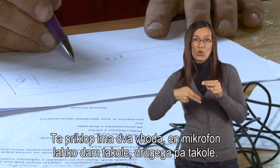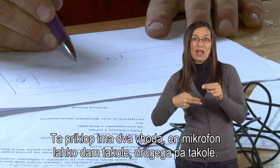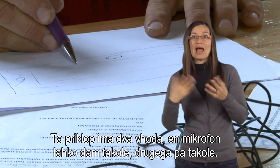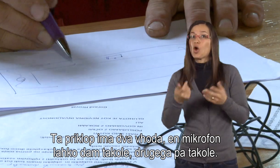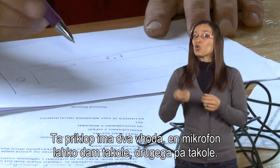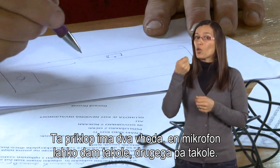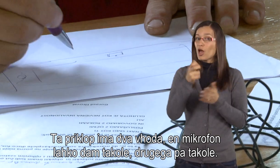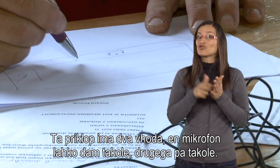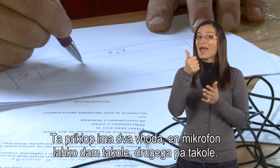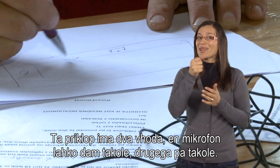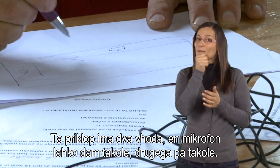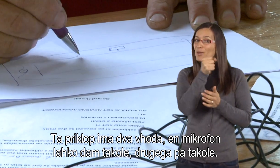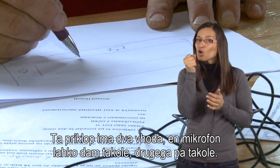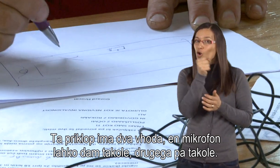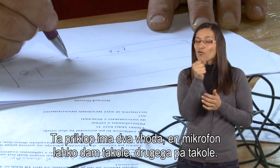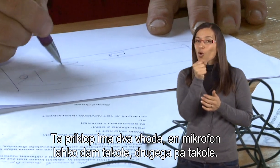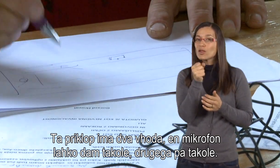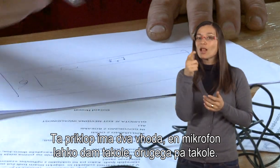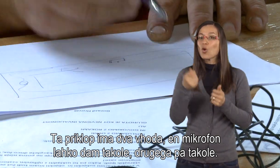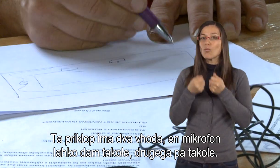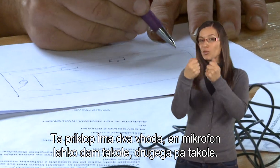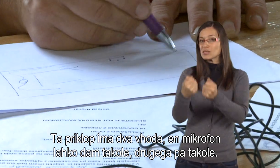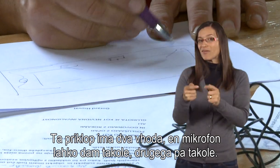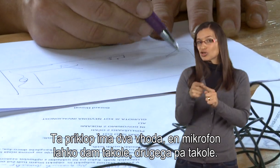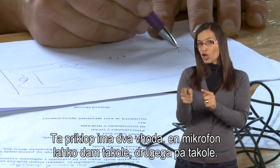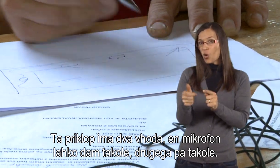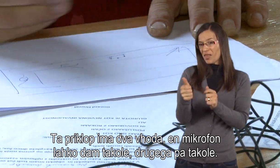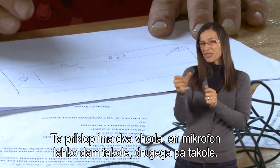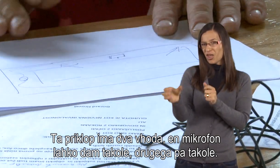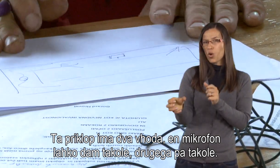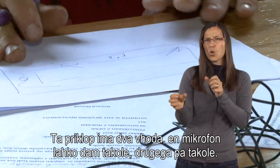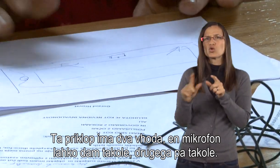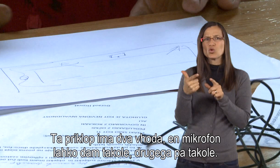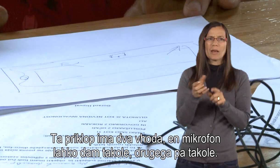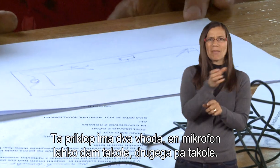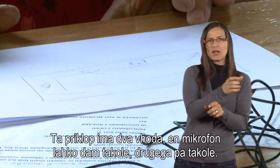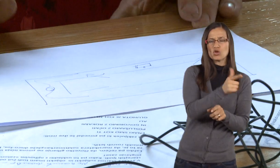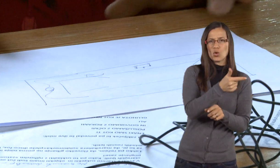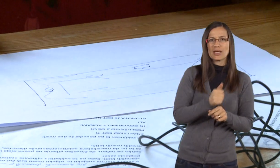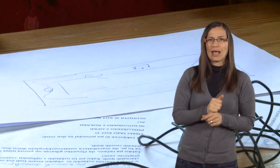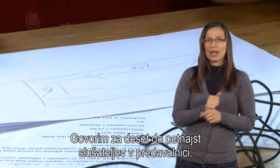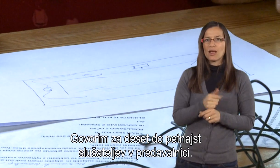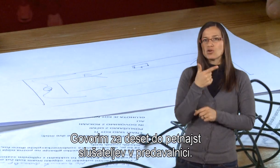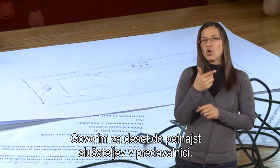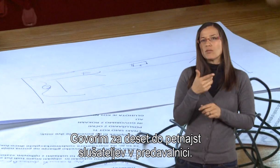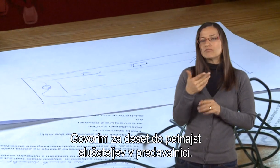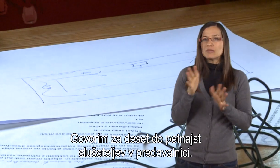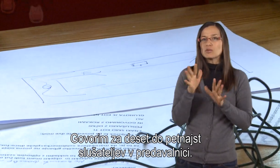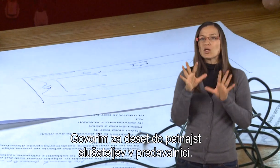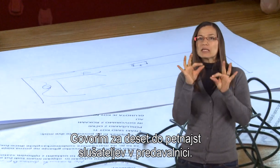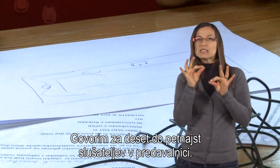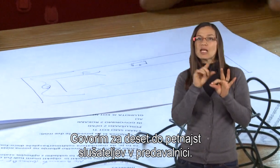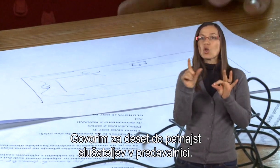mikrofon. Nekje postaviš takole, drug tak, tam to zdaj govorim nekje od 10 do 12